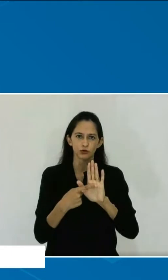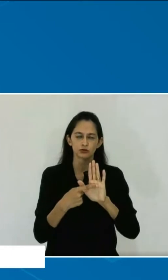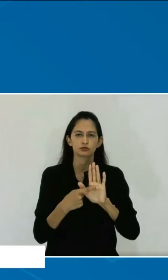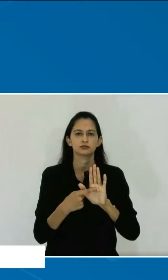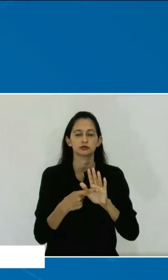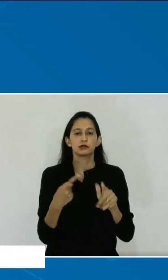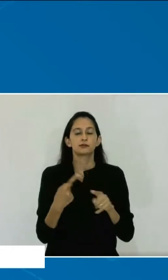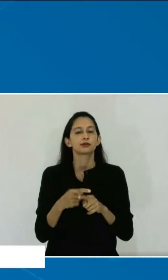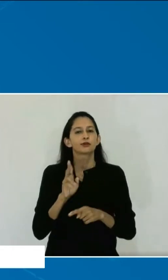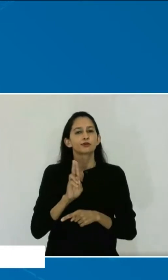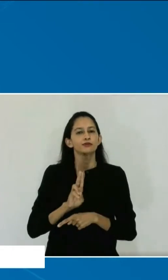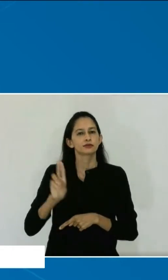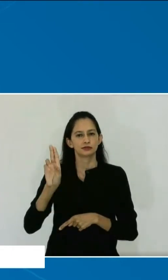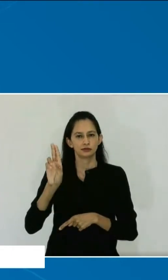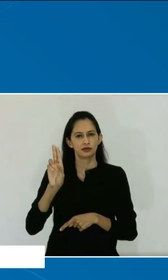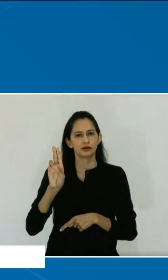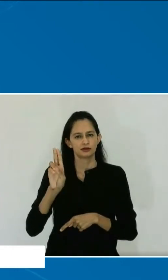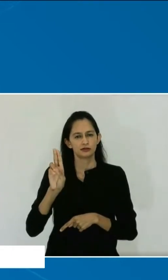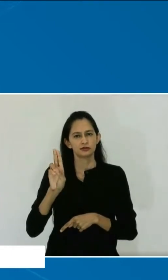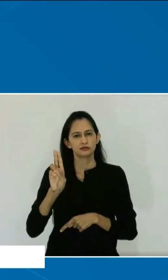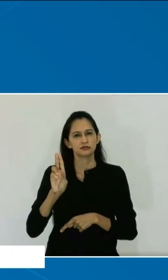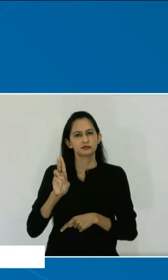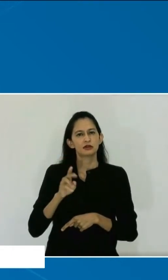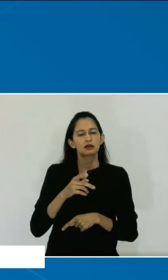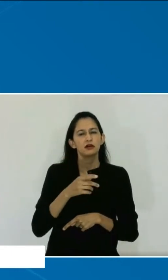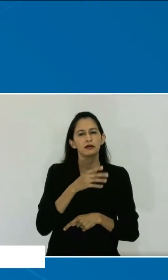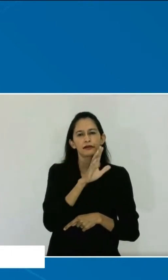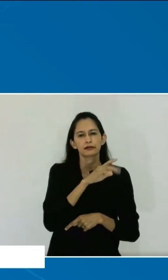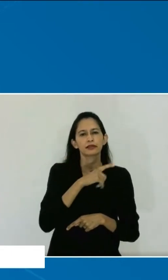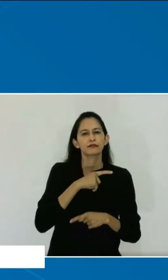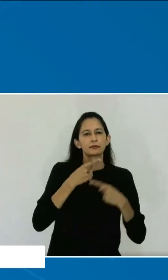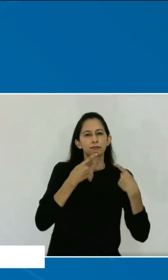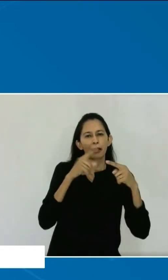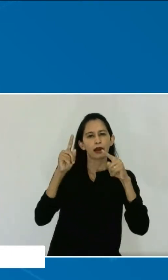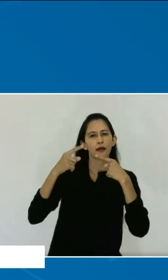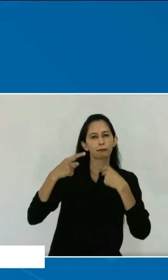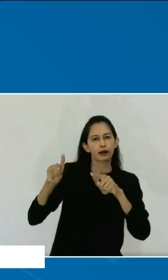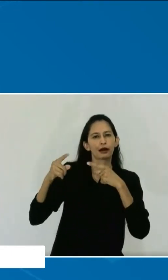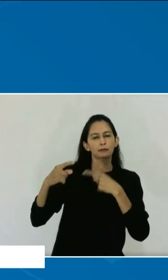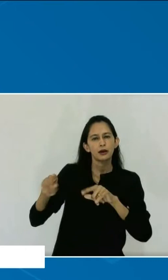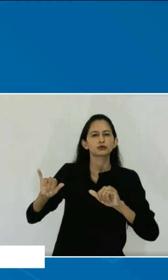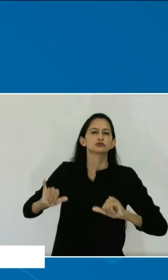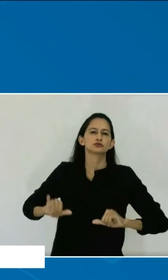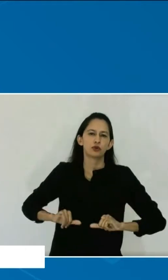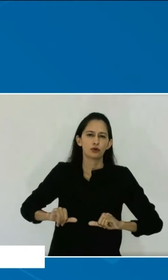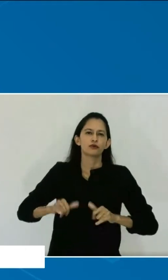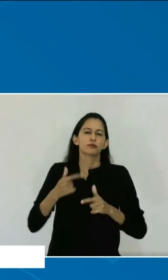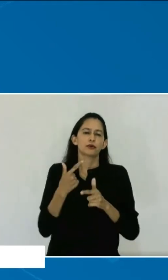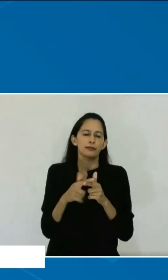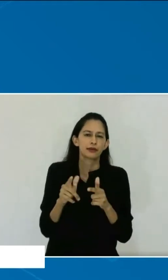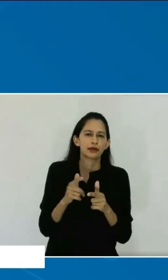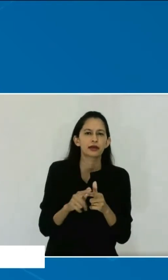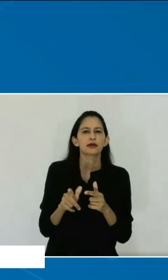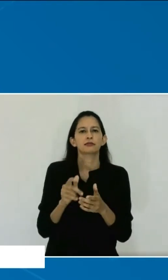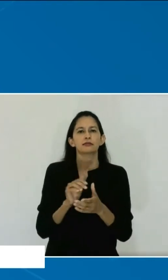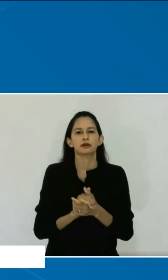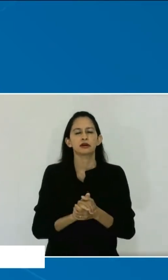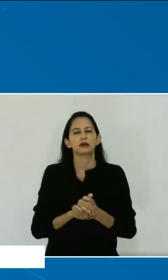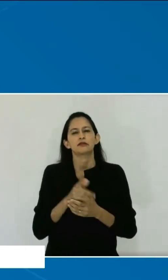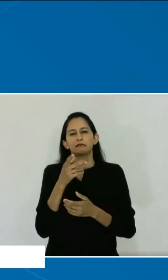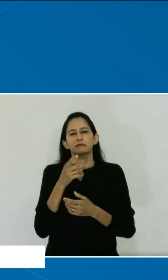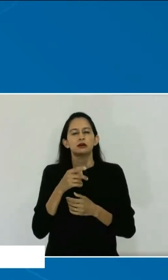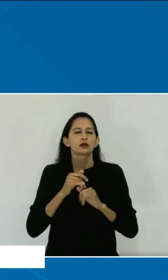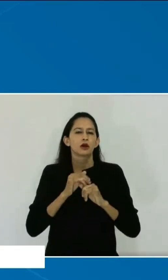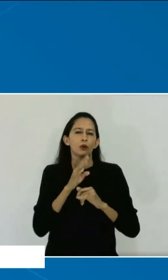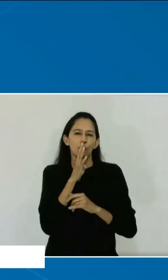nossas universidades, que foram tão combatidas nesses últimos tempos, de serem locais onde se faz apenas balbúrdia,